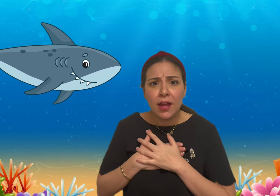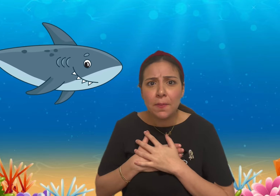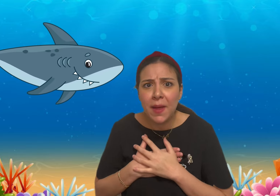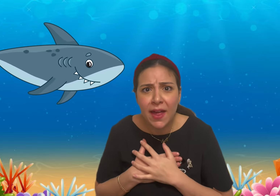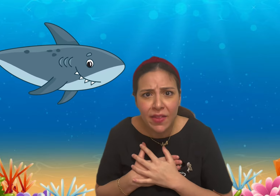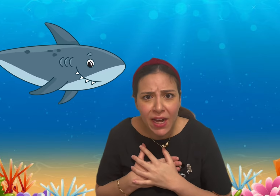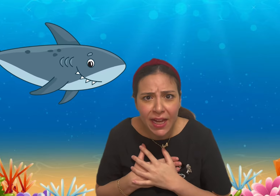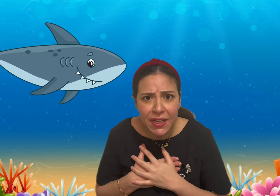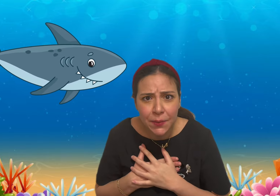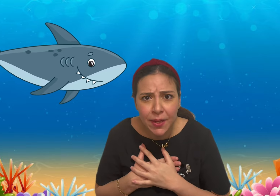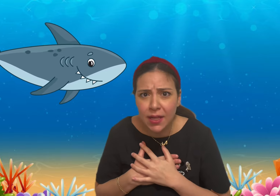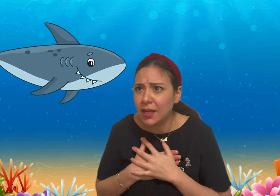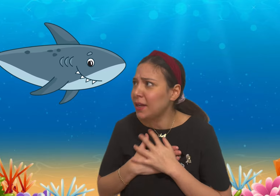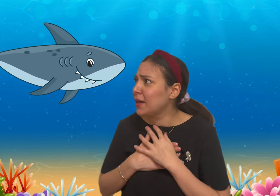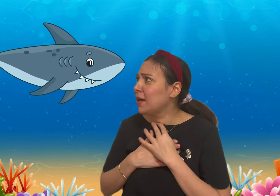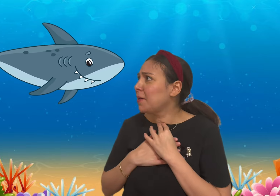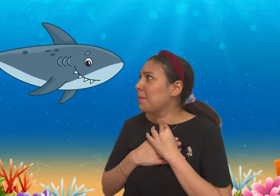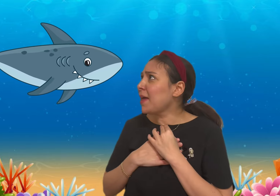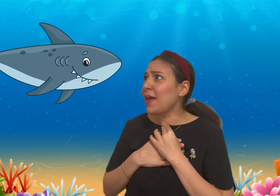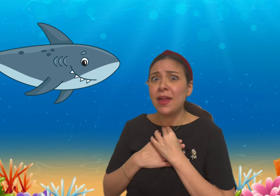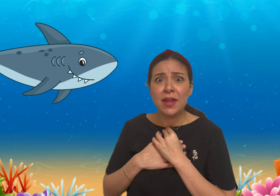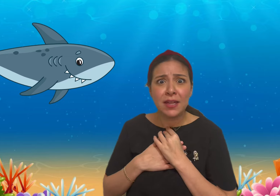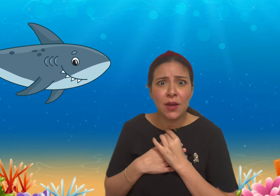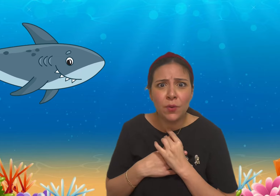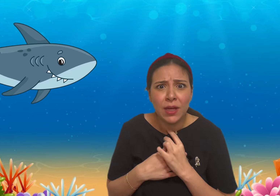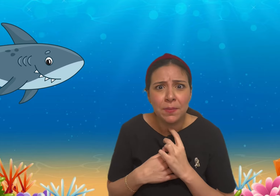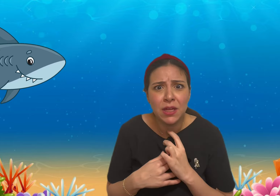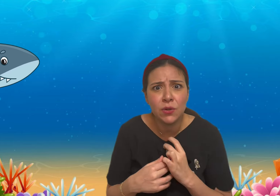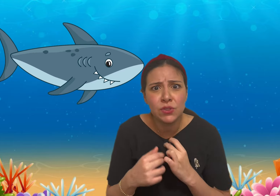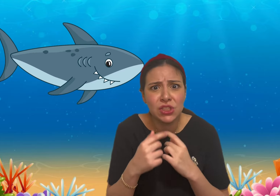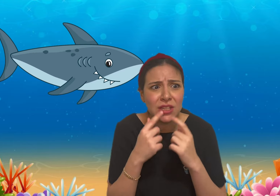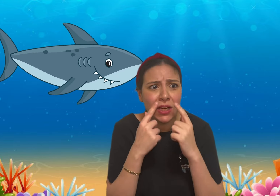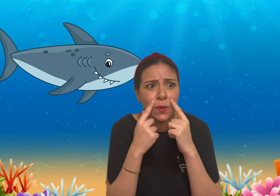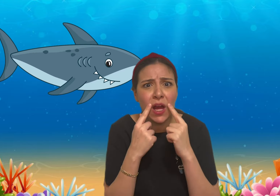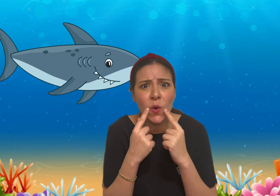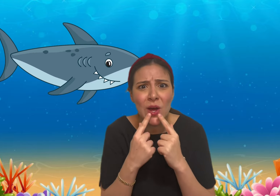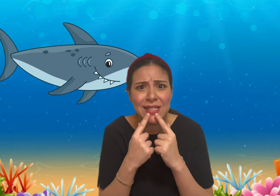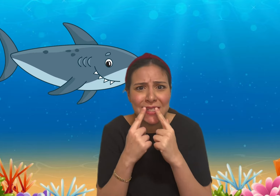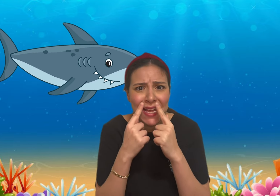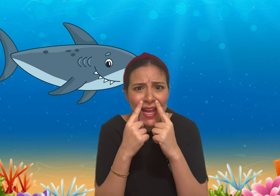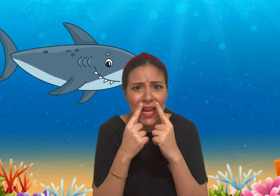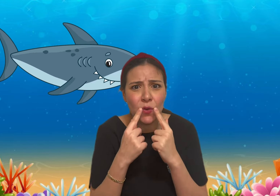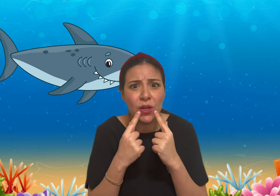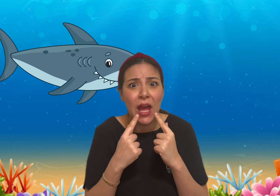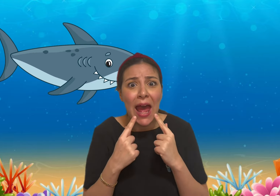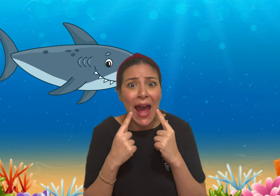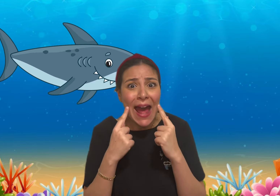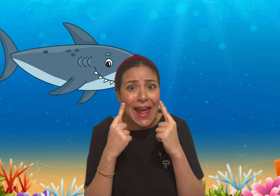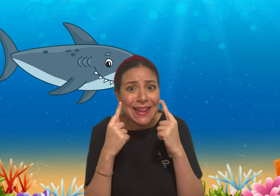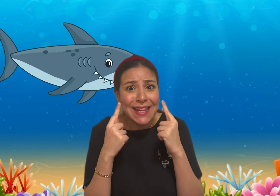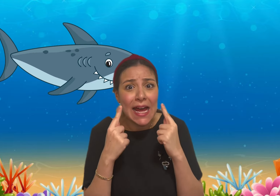ما هذا الحيوان؟ ما هذا إنه كبير جداً وله أسنان حادة